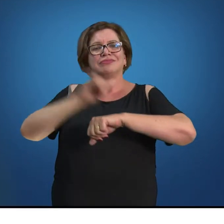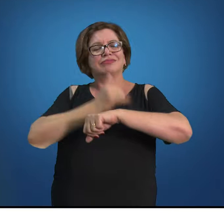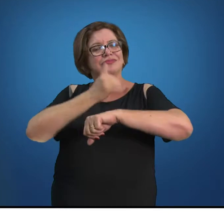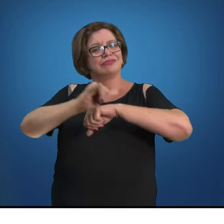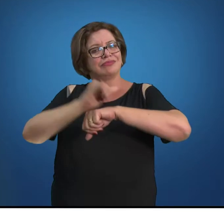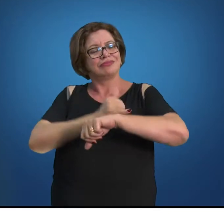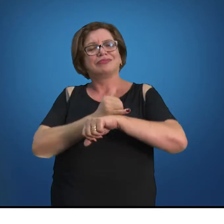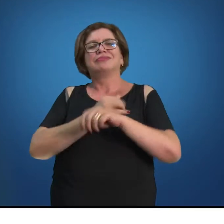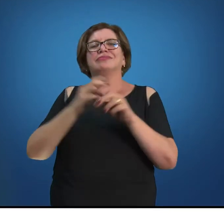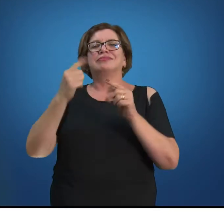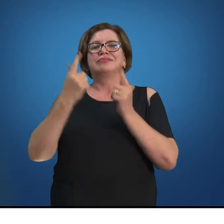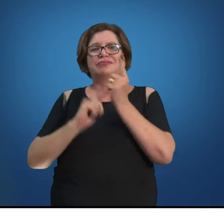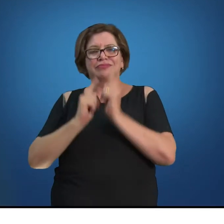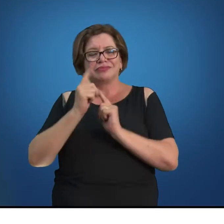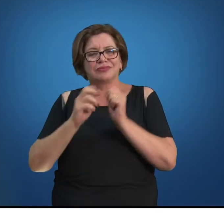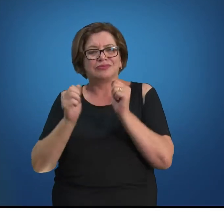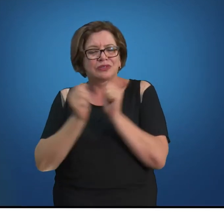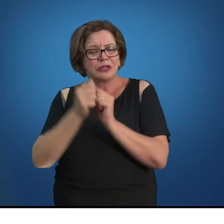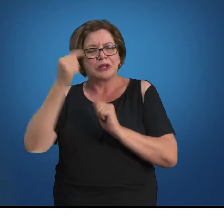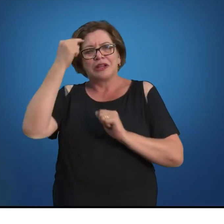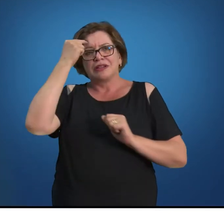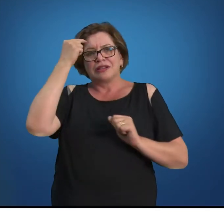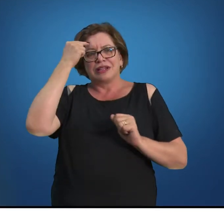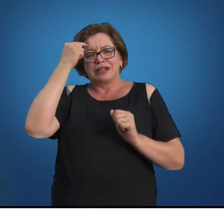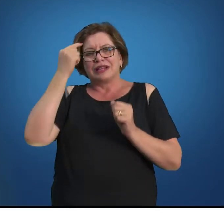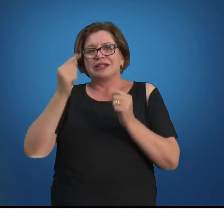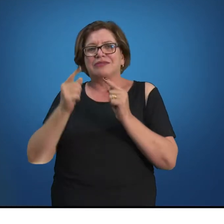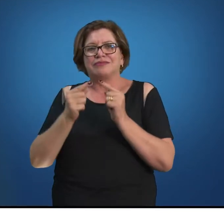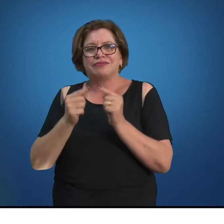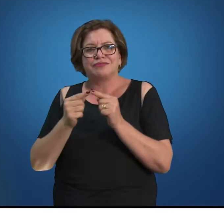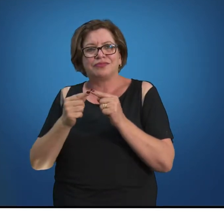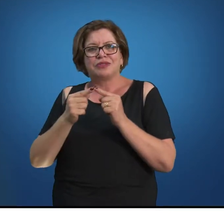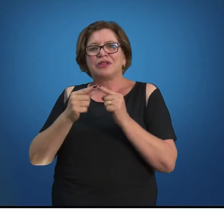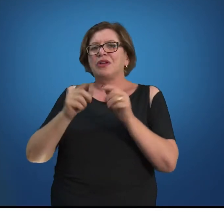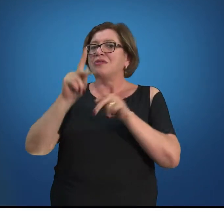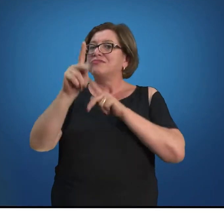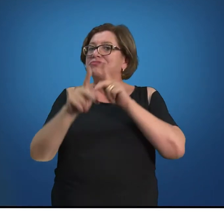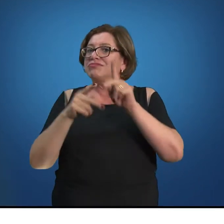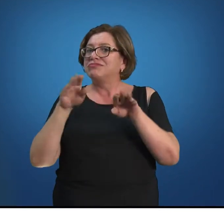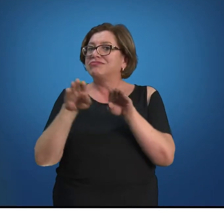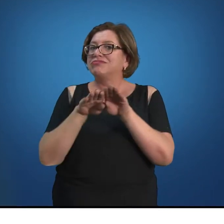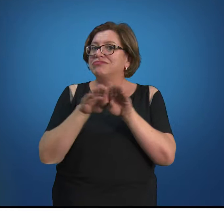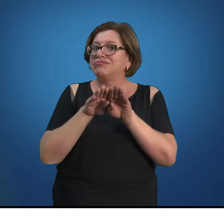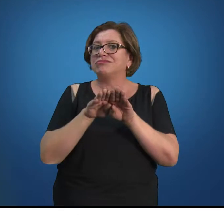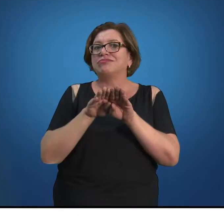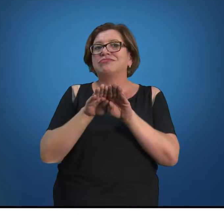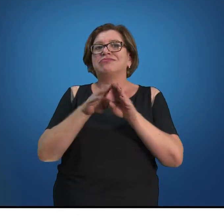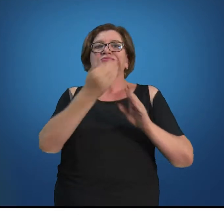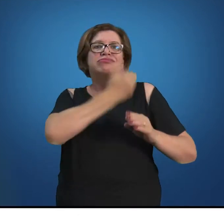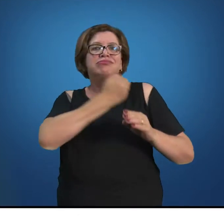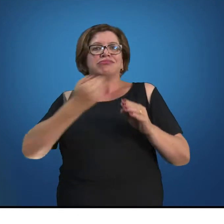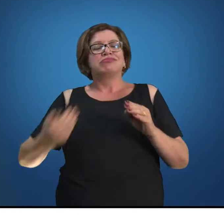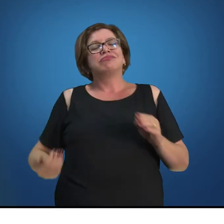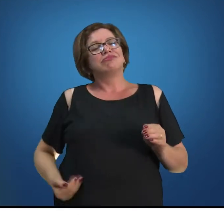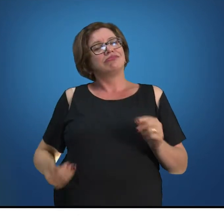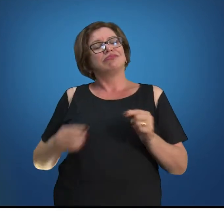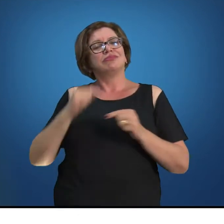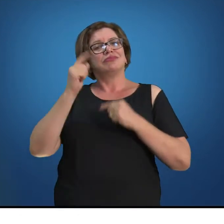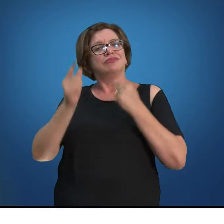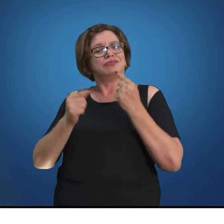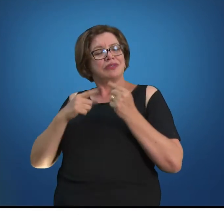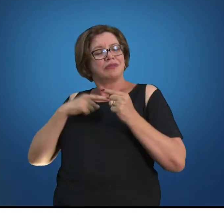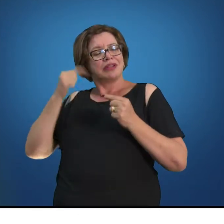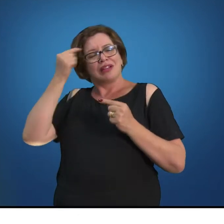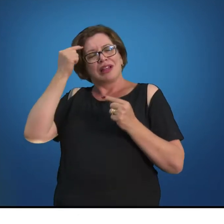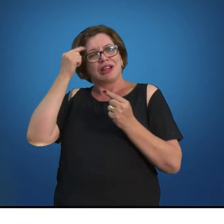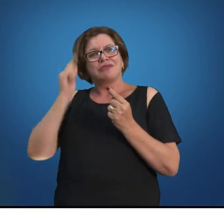pensada, articulada, pactuada entre a esfera civil e a esfera pública, visando um documento